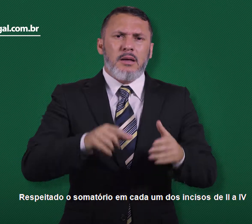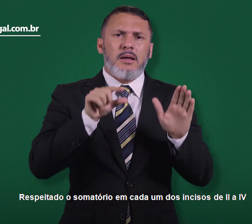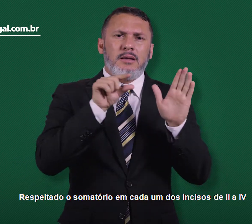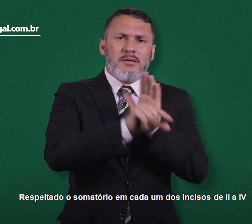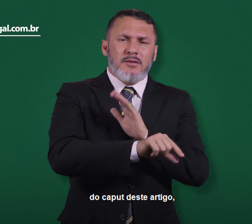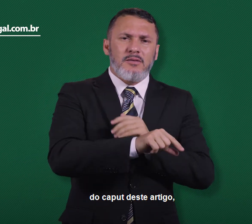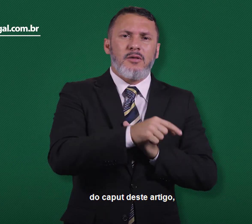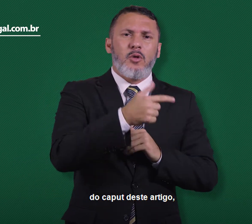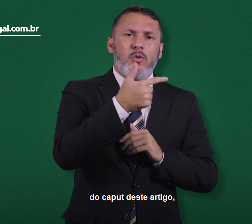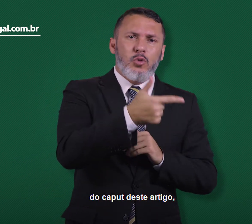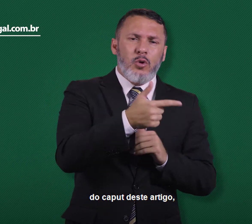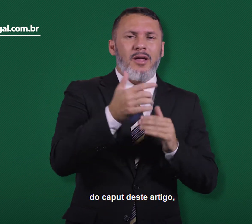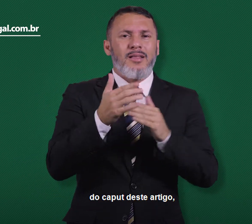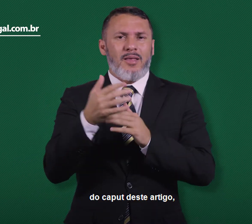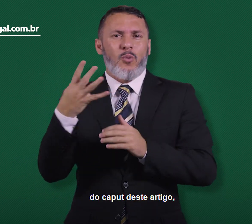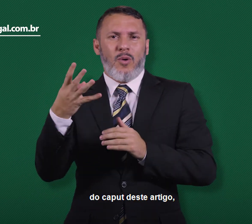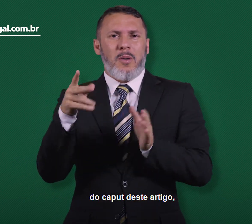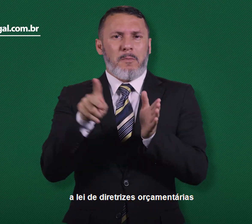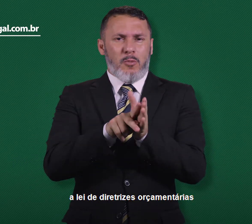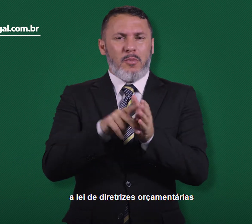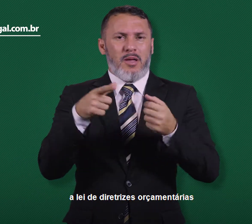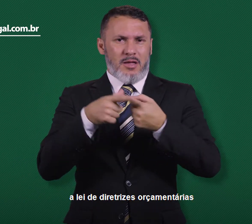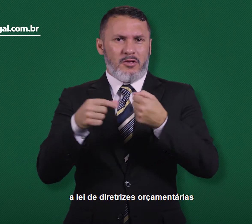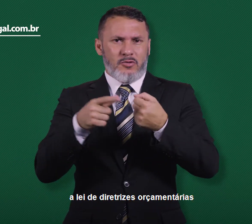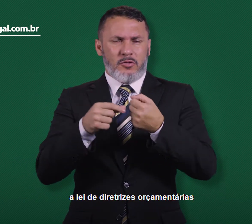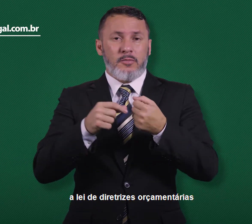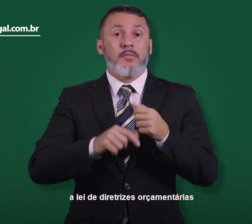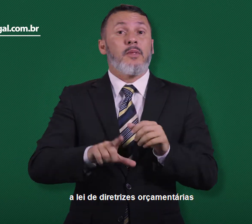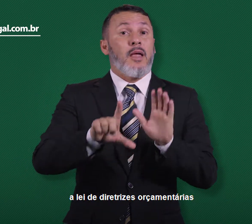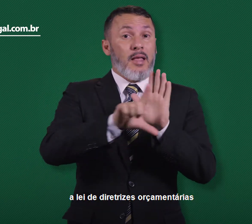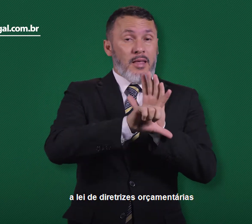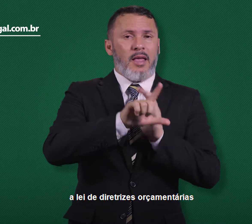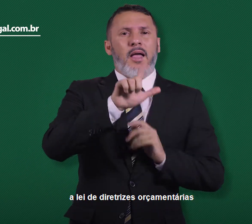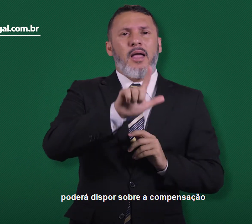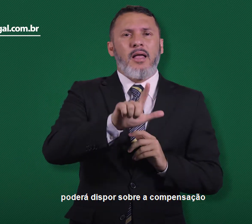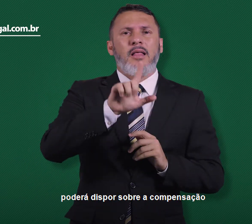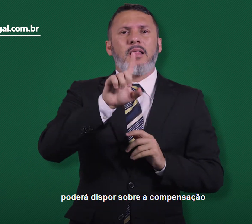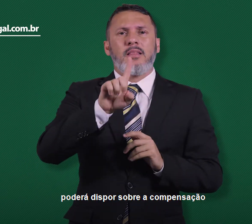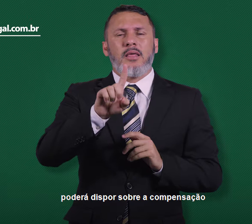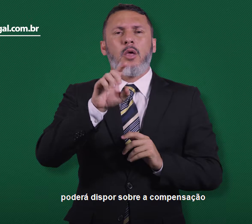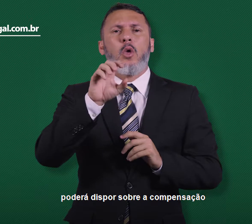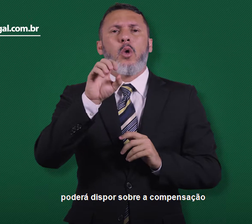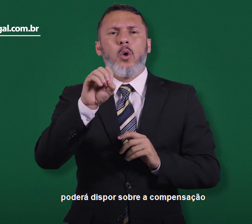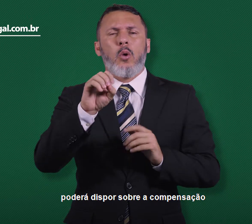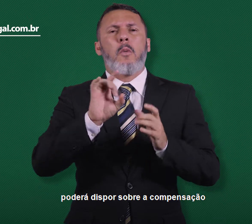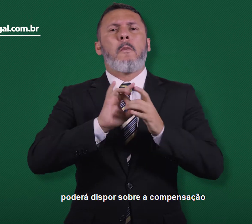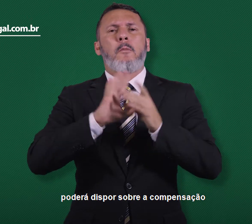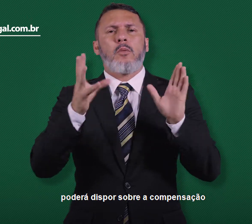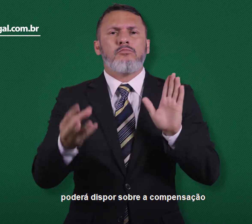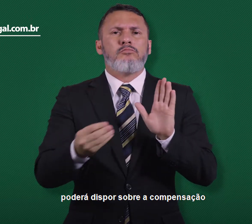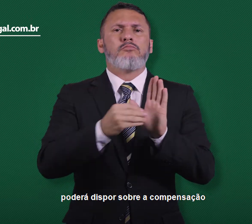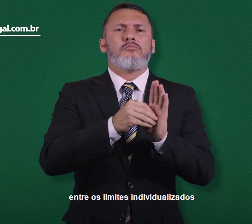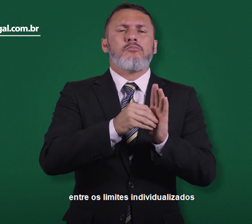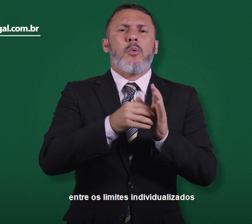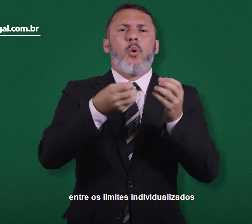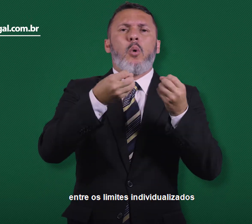4 do caput deste artigo, a Lei de Diretrizes Orçamentárias poderá dispor sobre a compensação entre os